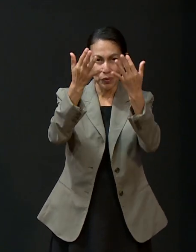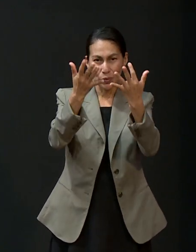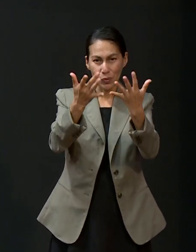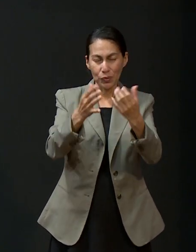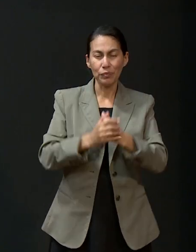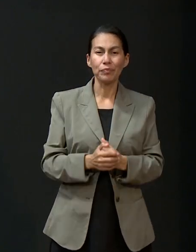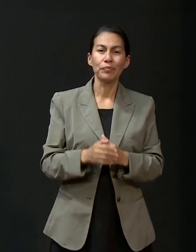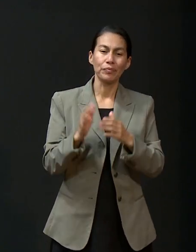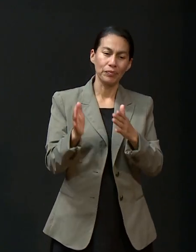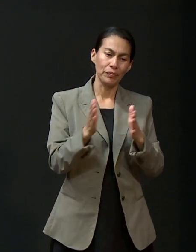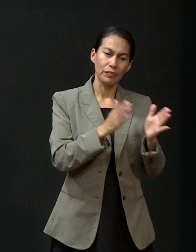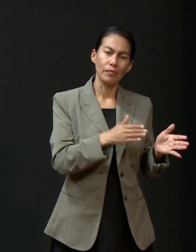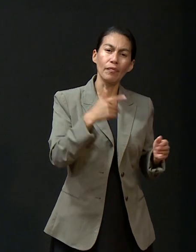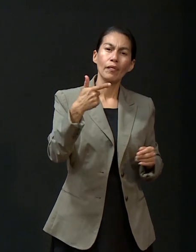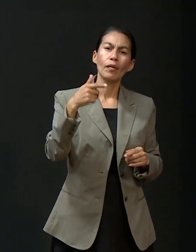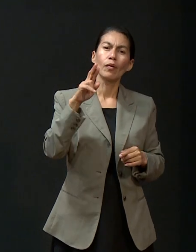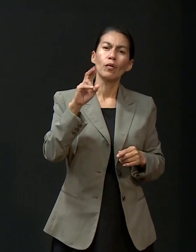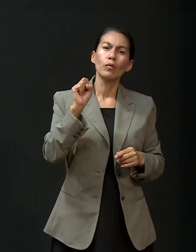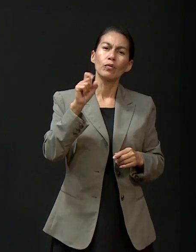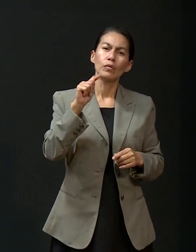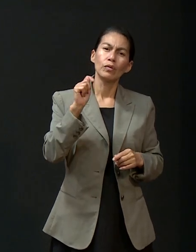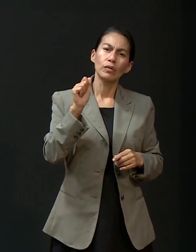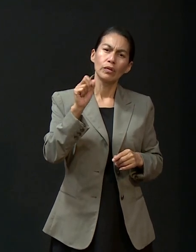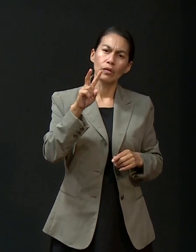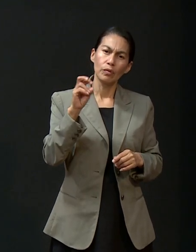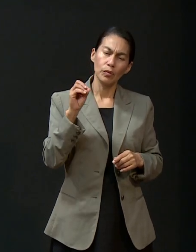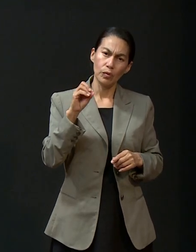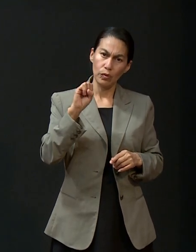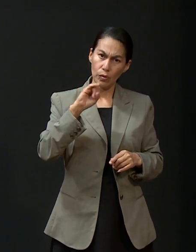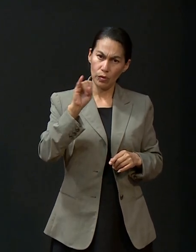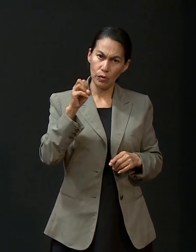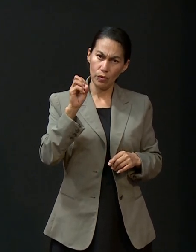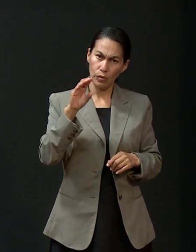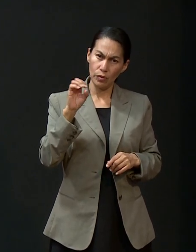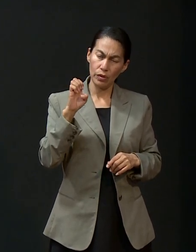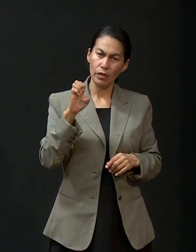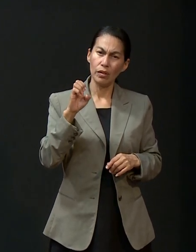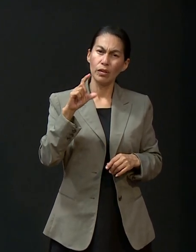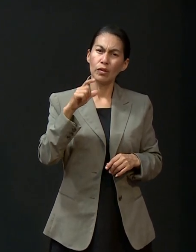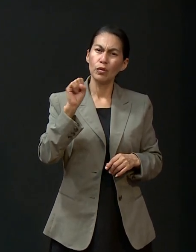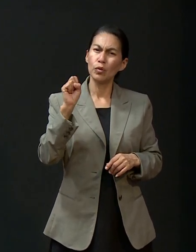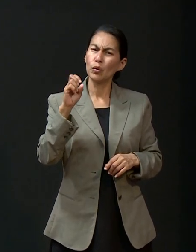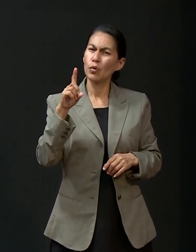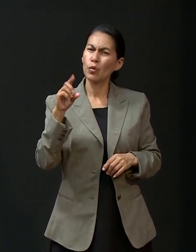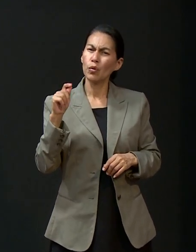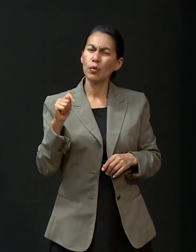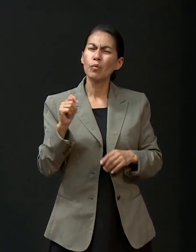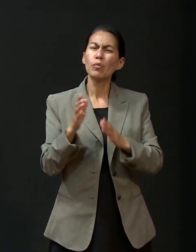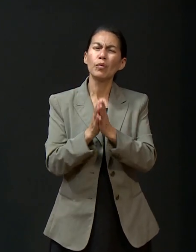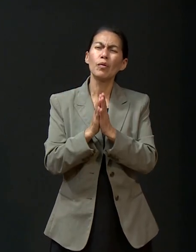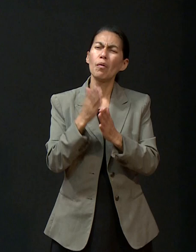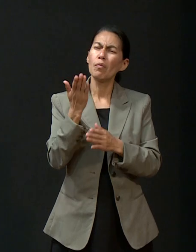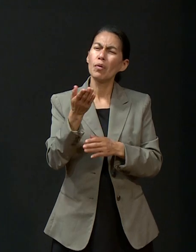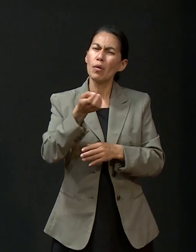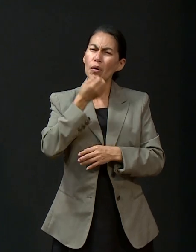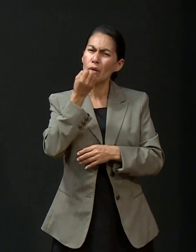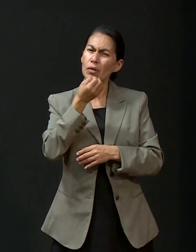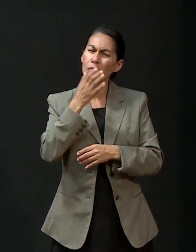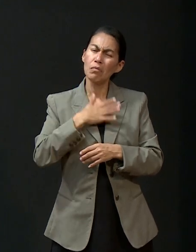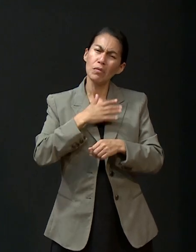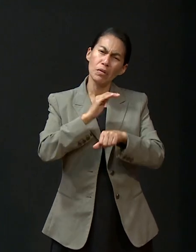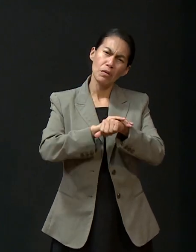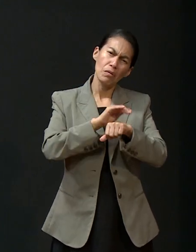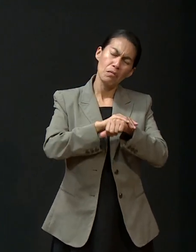que Dios manifieste su gracia Gustavo José Soto Buenas noches Pido oración por mi sanidad Y por mis amigos Por mi